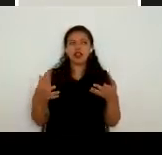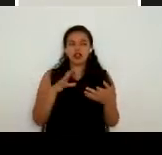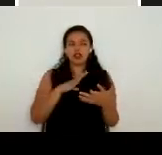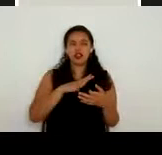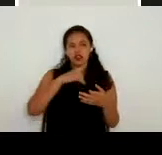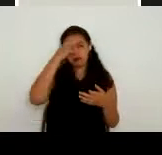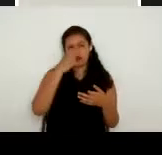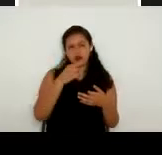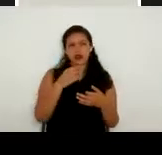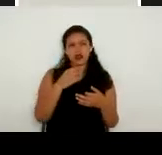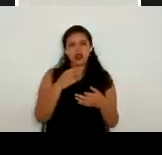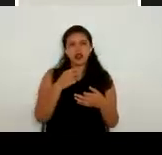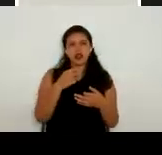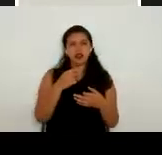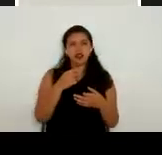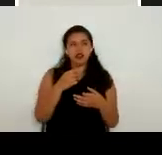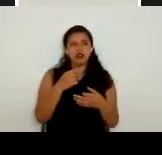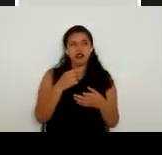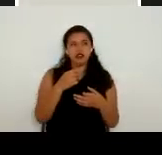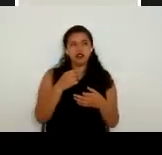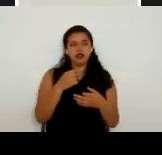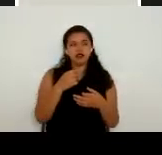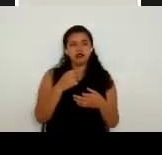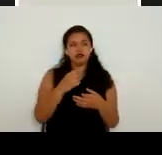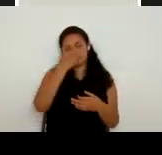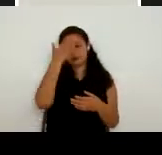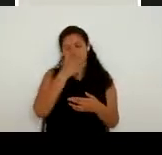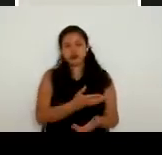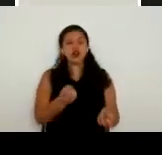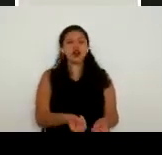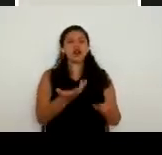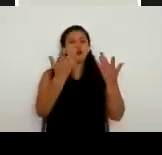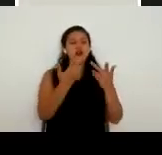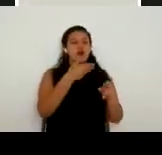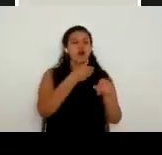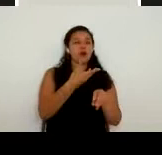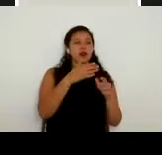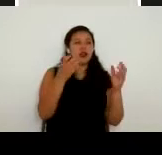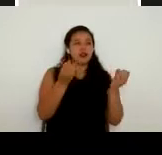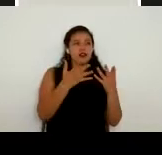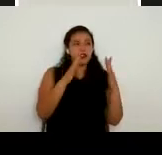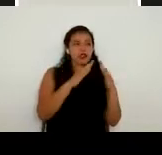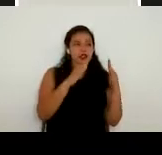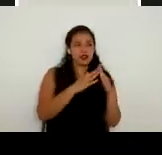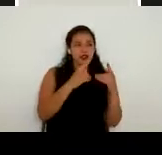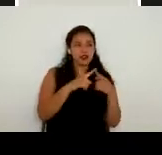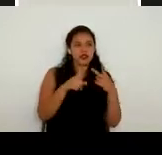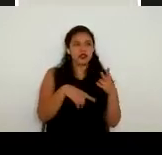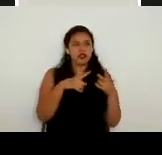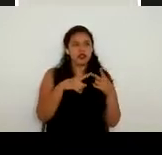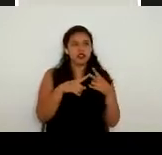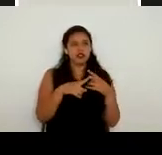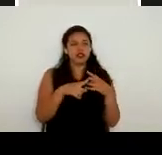desde el superficie el número de predios o el número el tamaño pues que tiene el